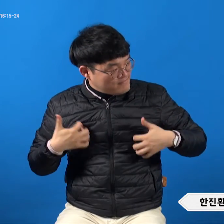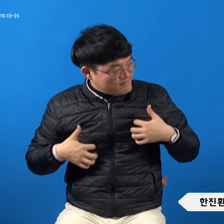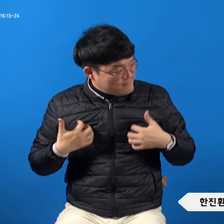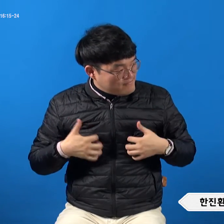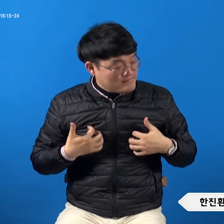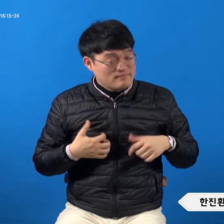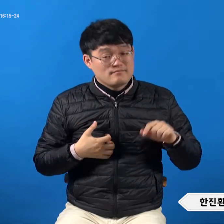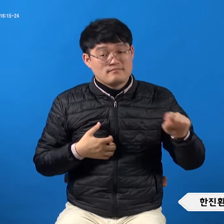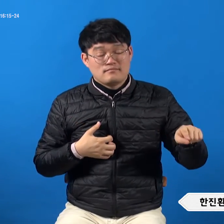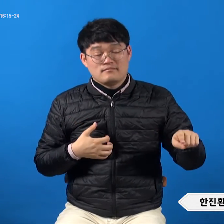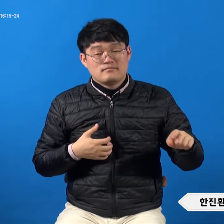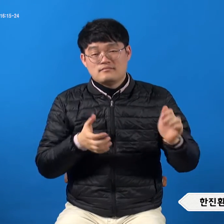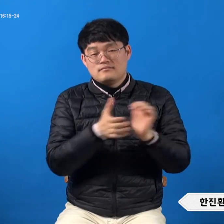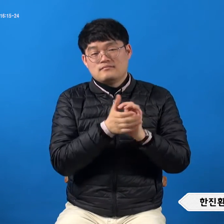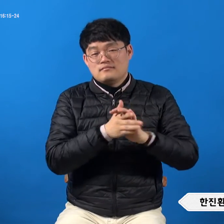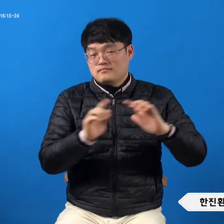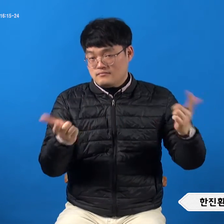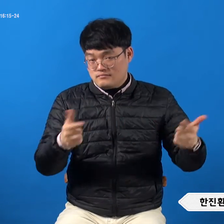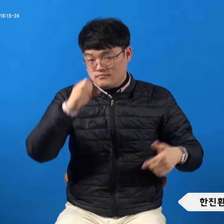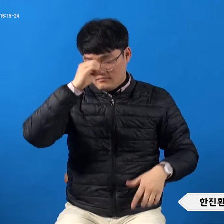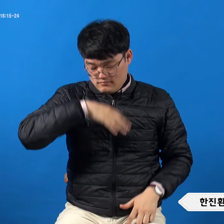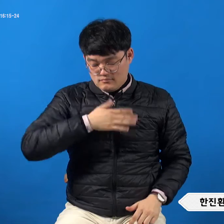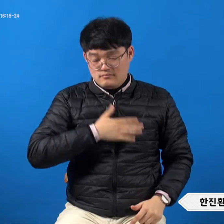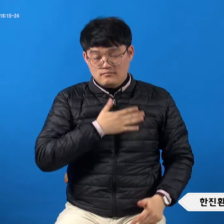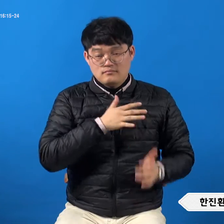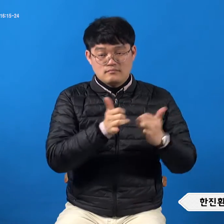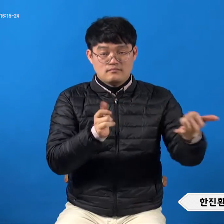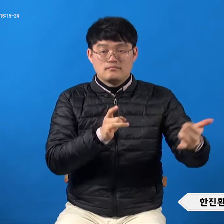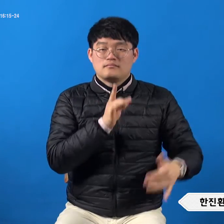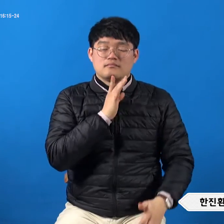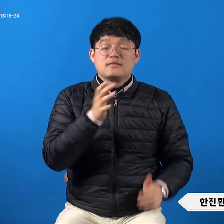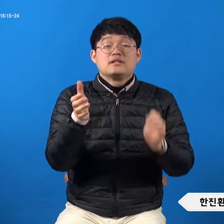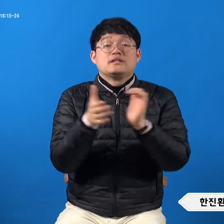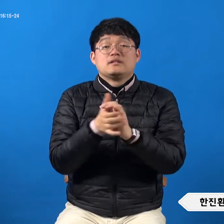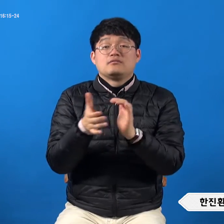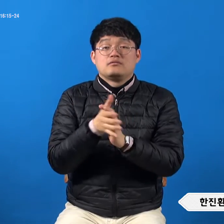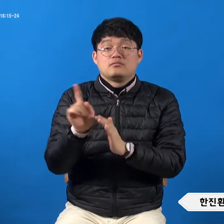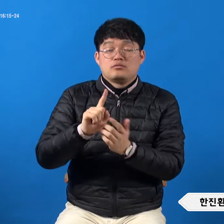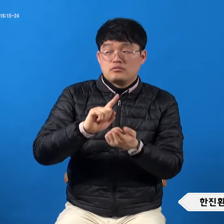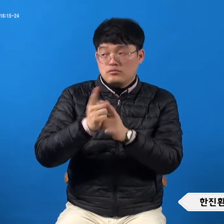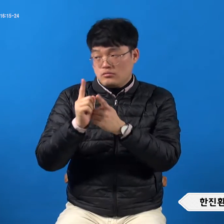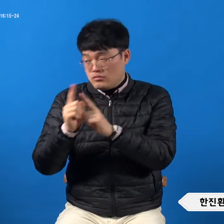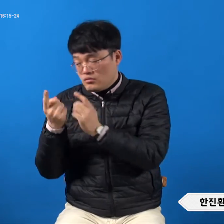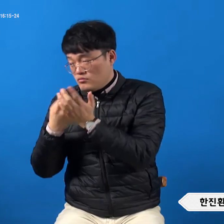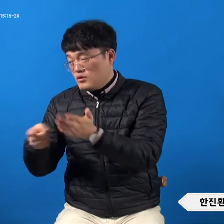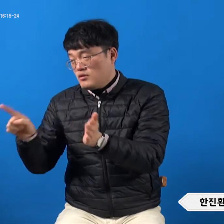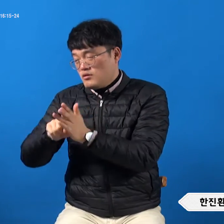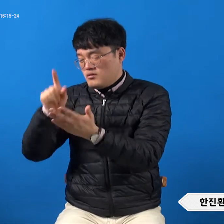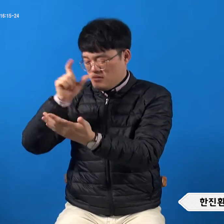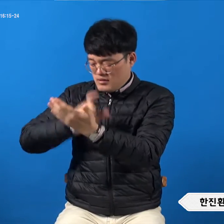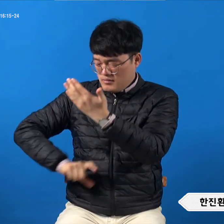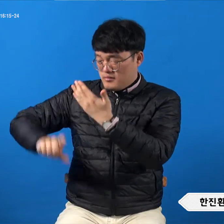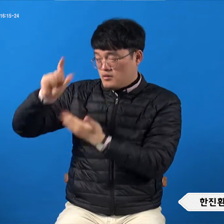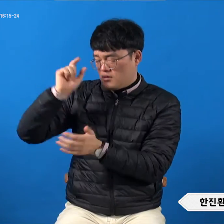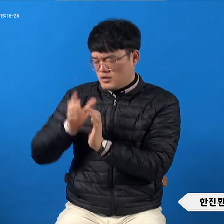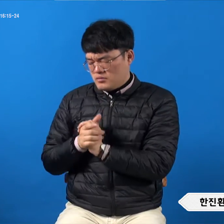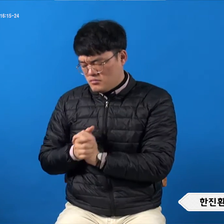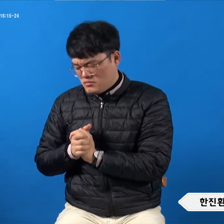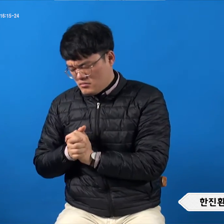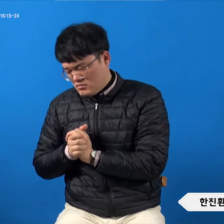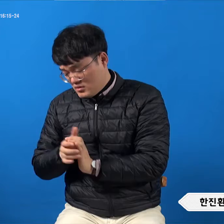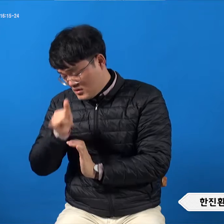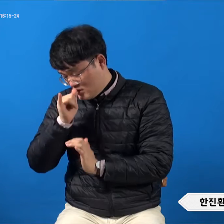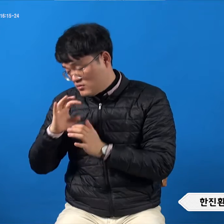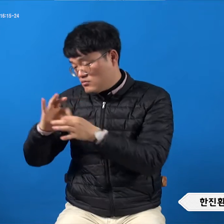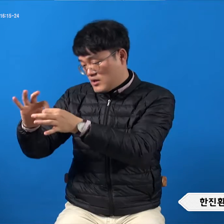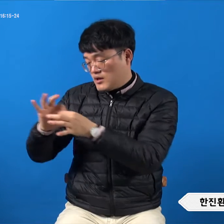그런 것은 친구가 아닙니다. 그냥 지인이겠죠. 친구는 서로를 위해서 밤을 새우면서 기도할 수